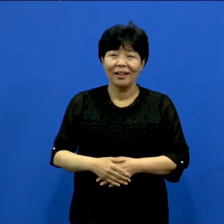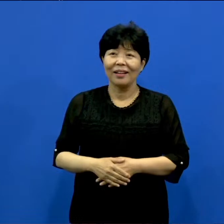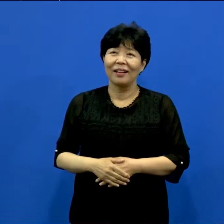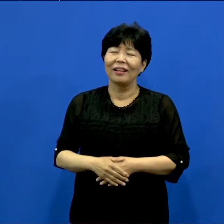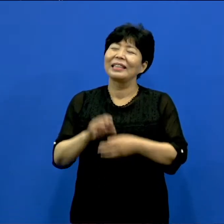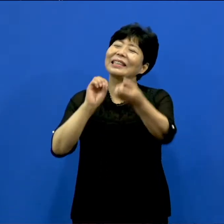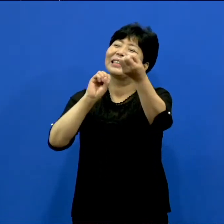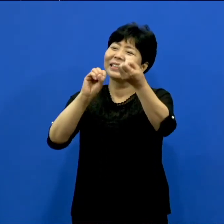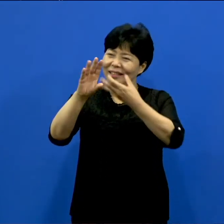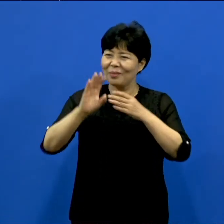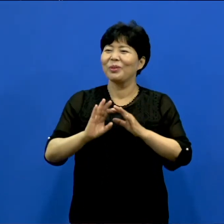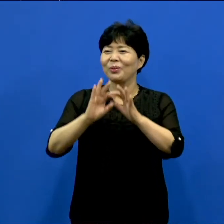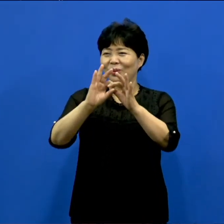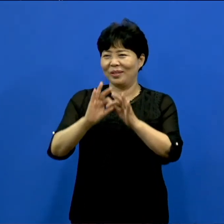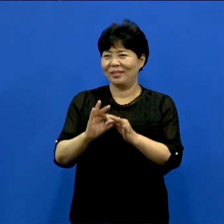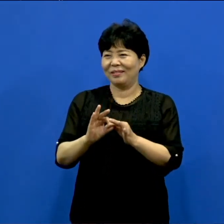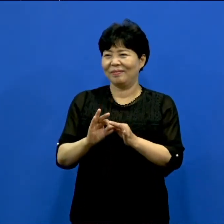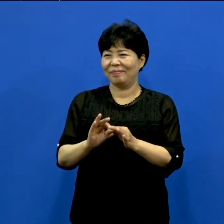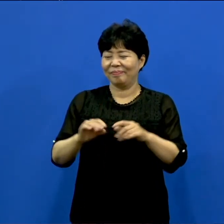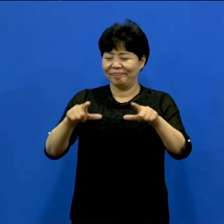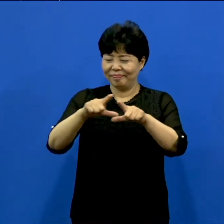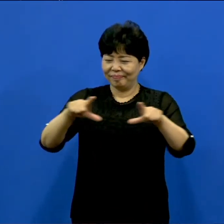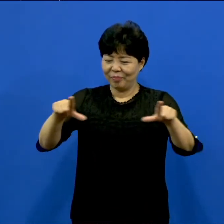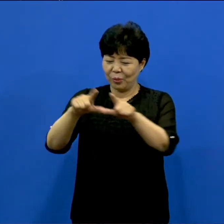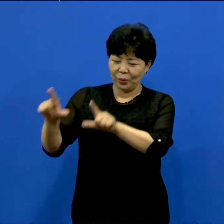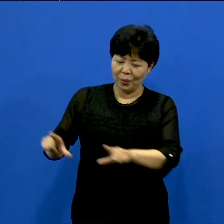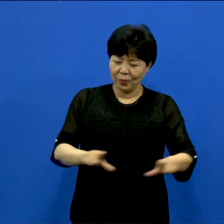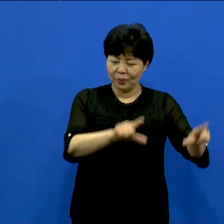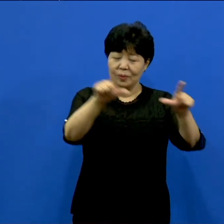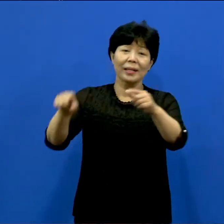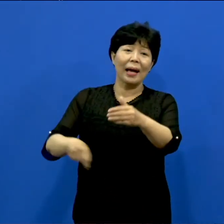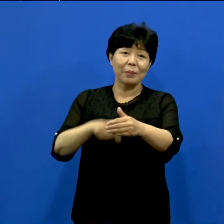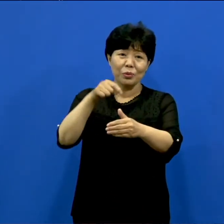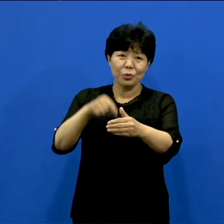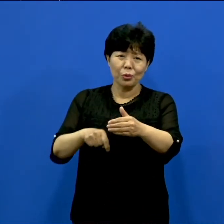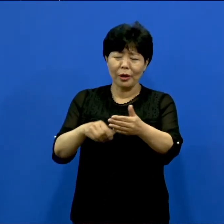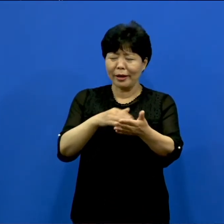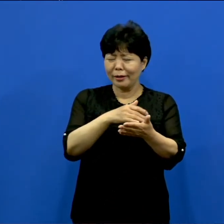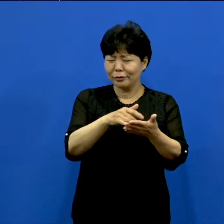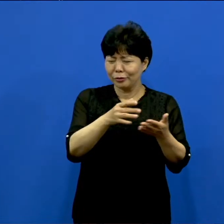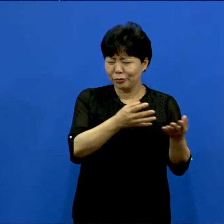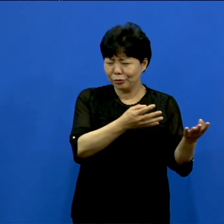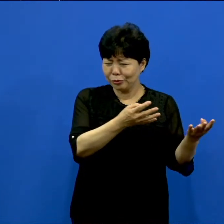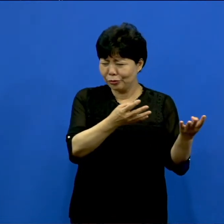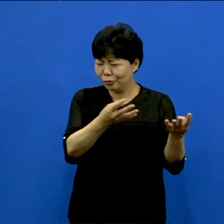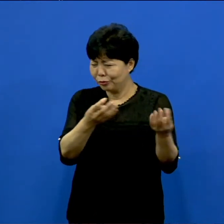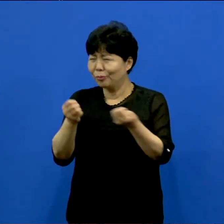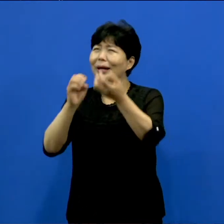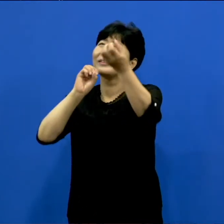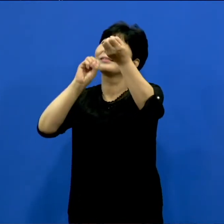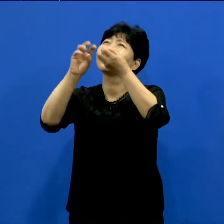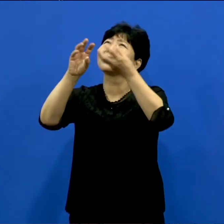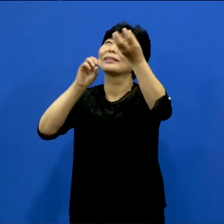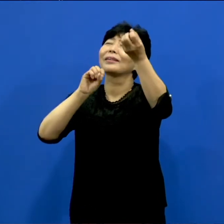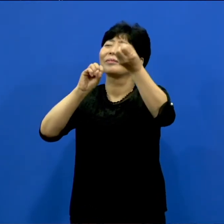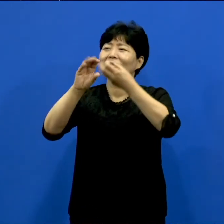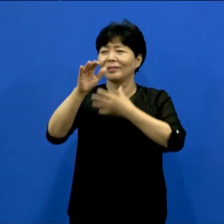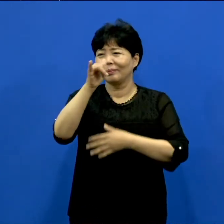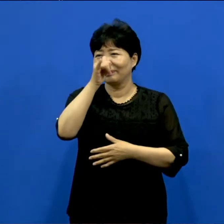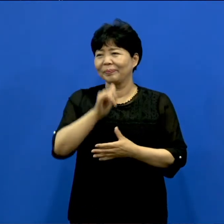것까지 일상 속에 정말 수 없는 일상의 기도 응답의 결과라고 얘기할 수 있는